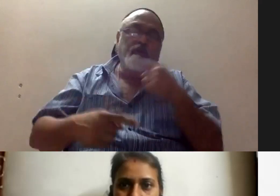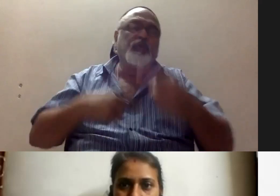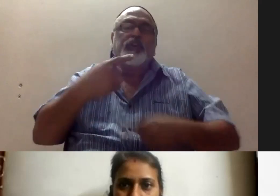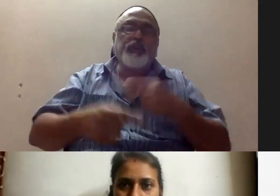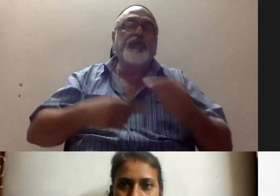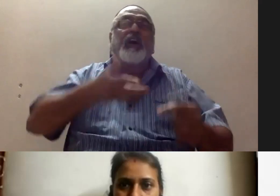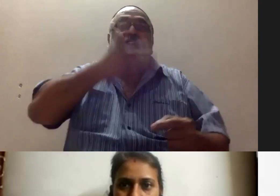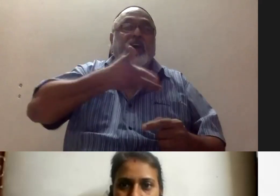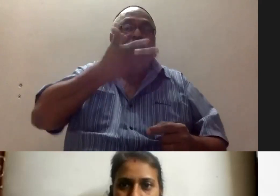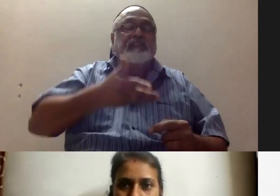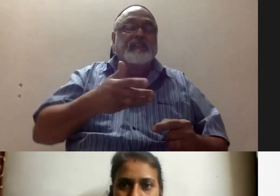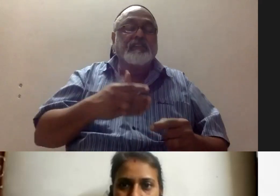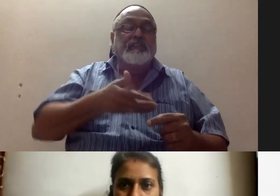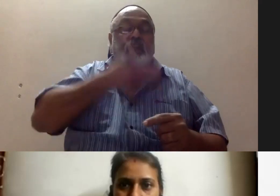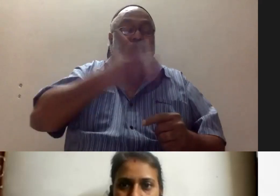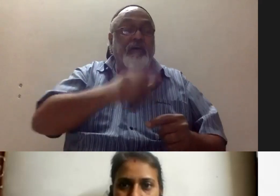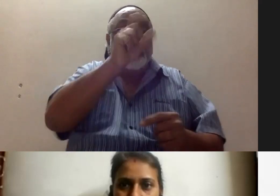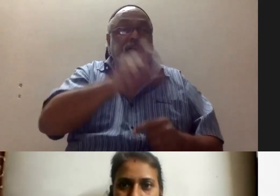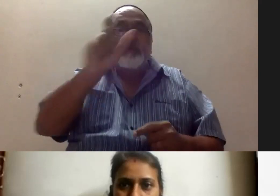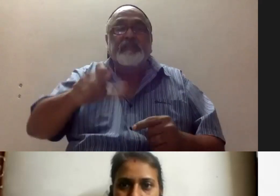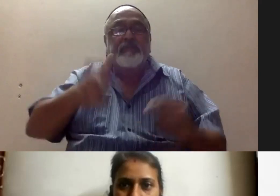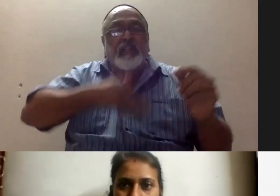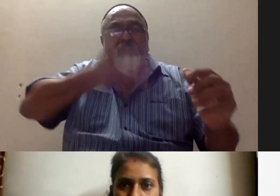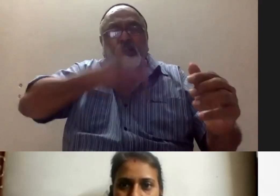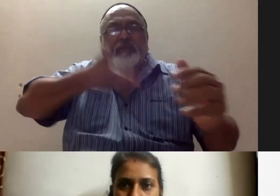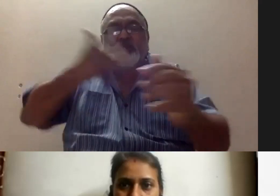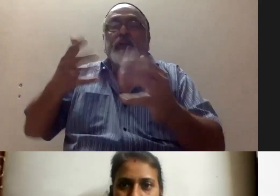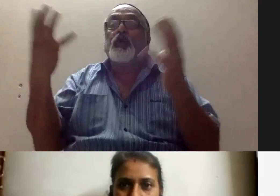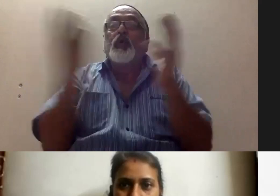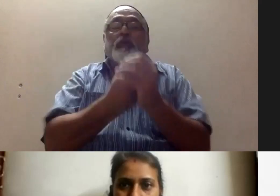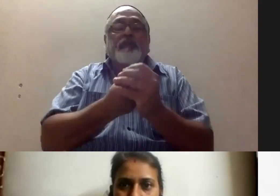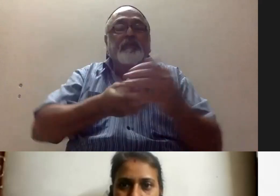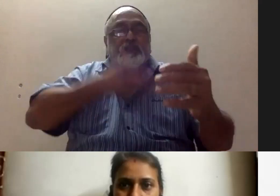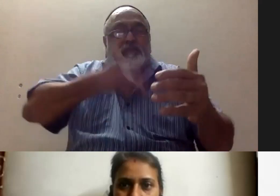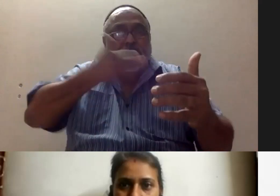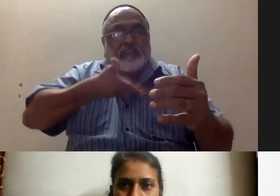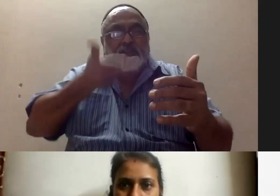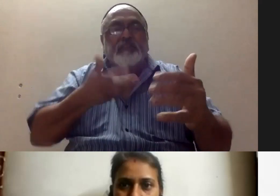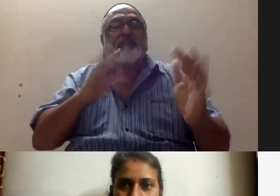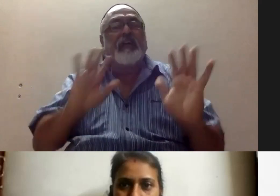है, इंडिविजुअल मेंटरिंग होती है, ग्रुप मेंटरिंग होती है, हम